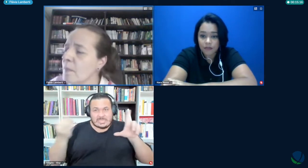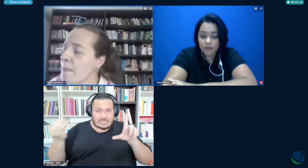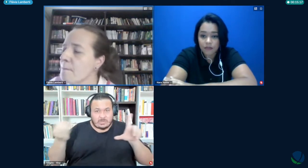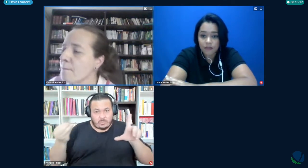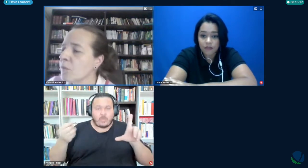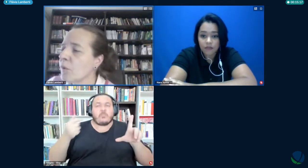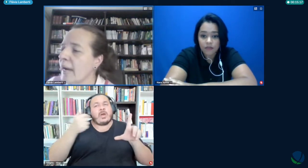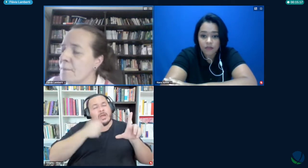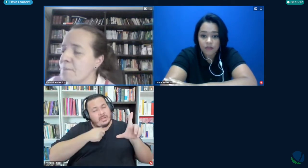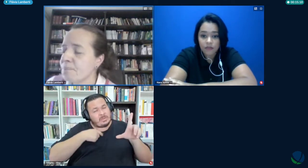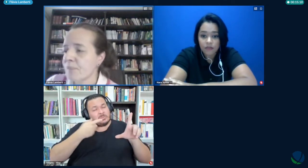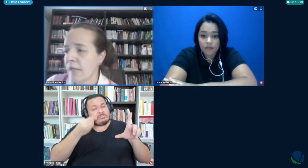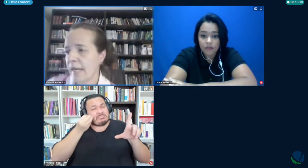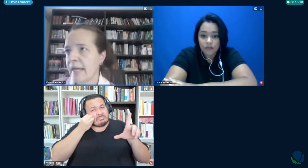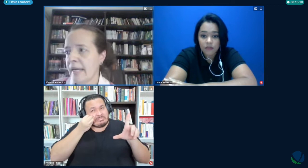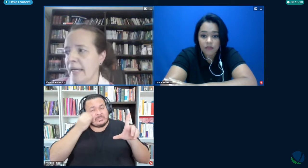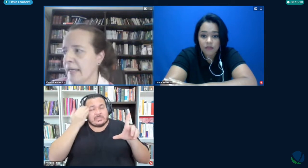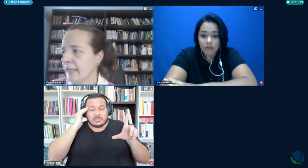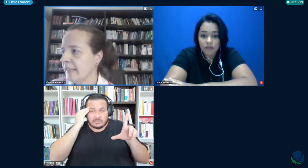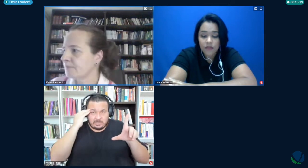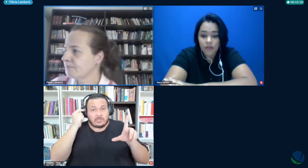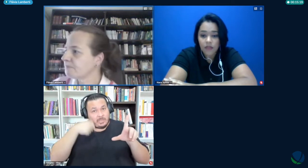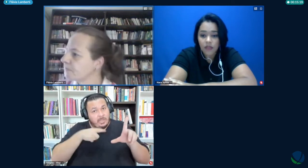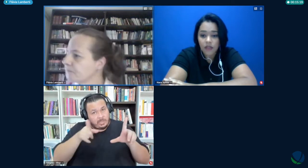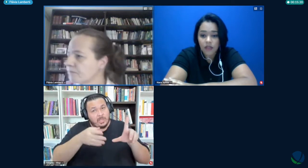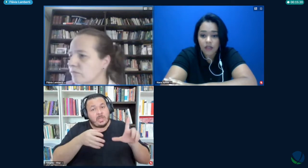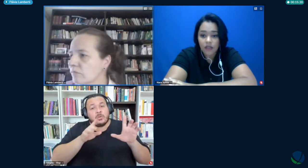isso, não é?